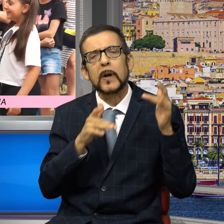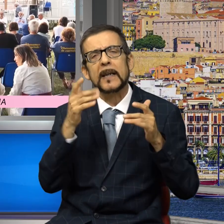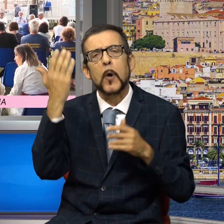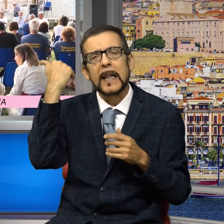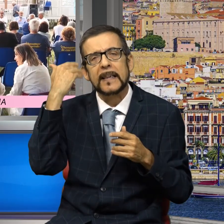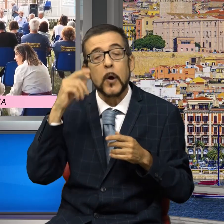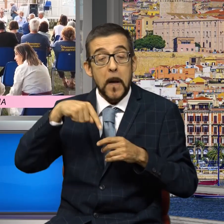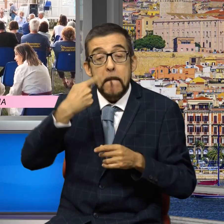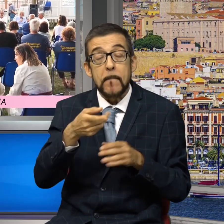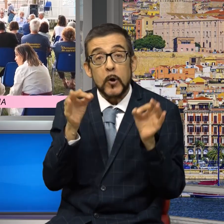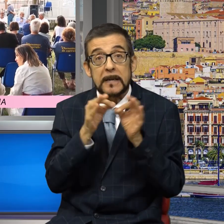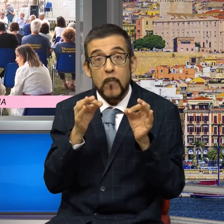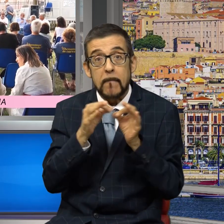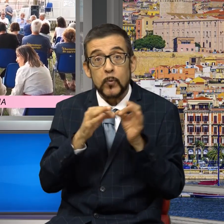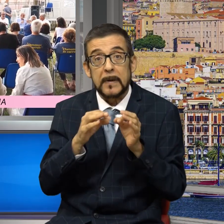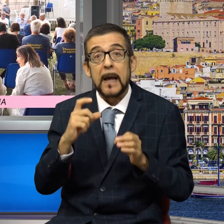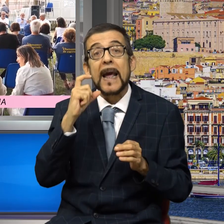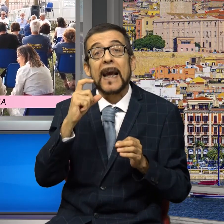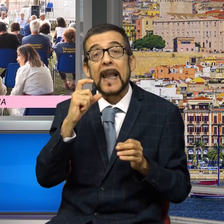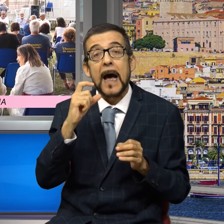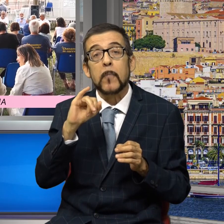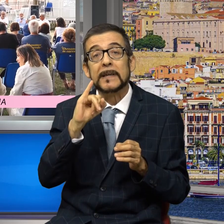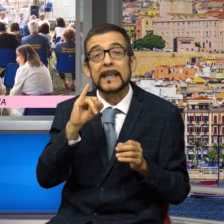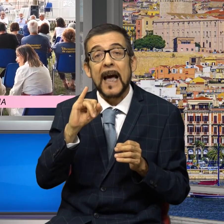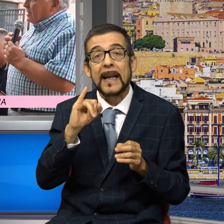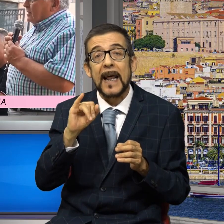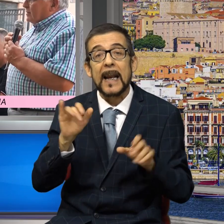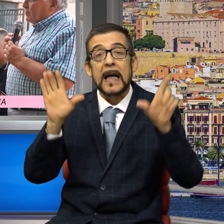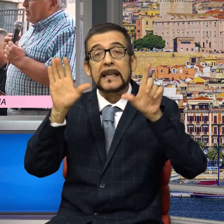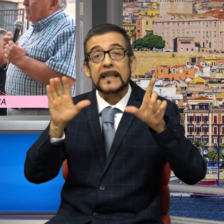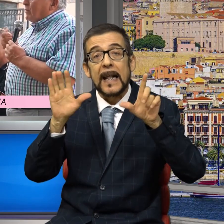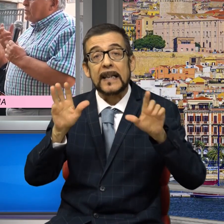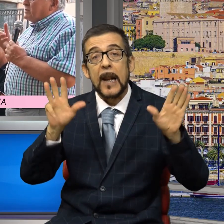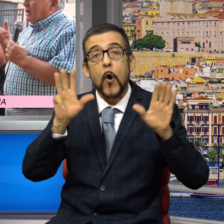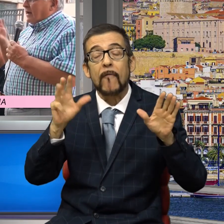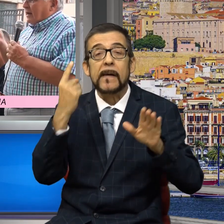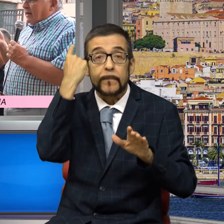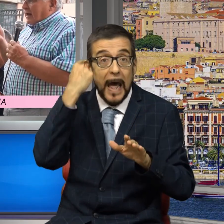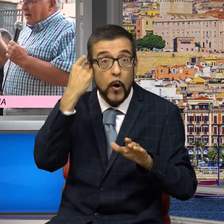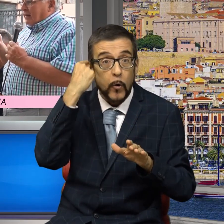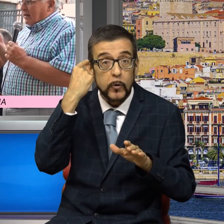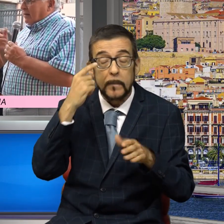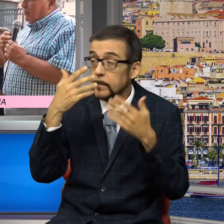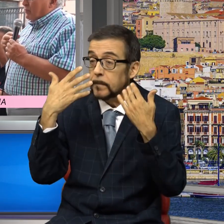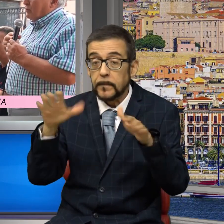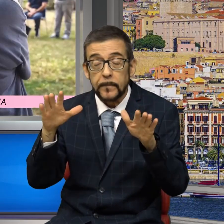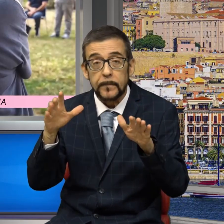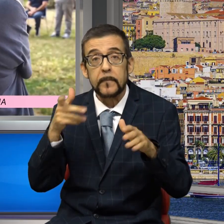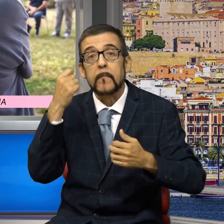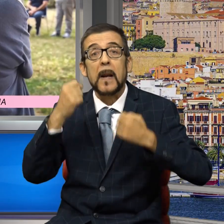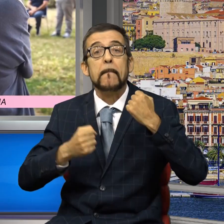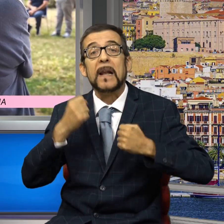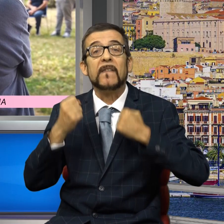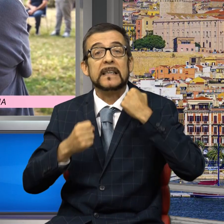prossimo appuntamento di Kenamos in Carrela si svolgerà tra il 7 e il 9 agosto, con gli eventi conclusivi della manifestazione,